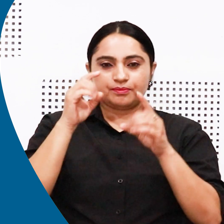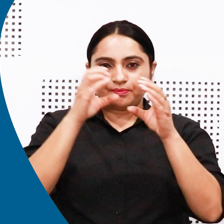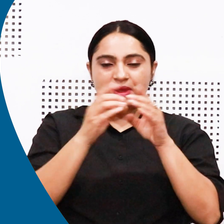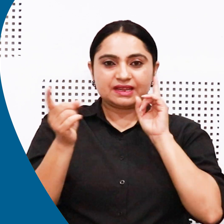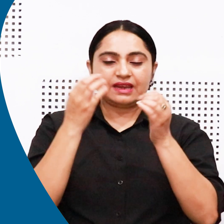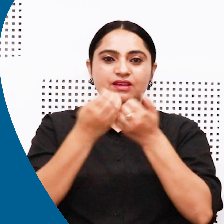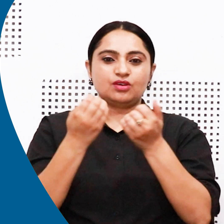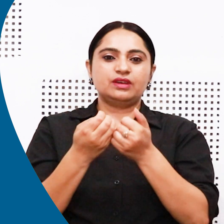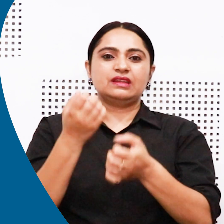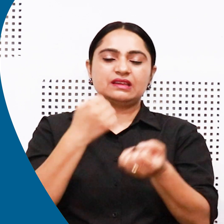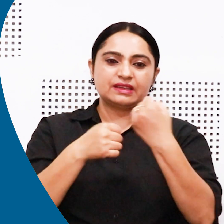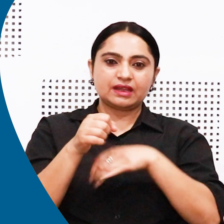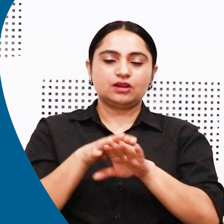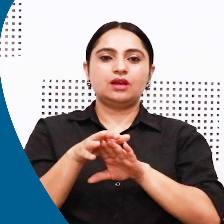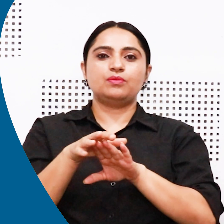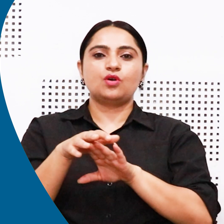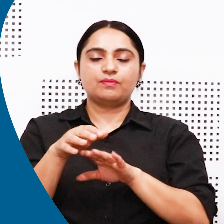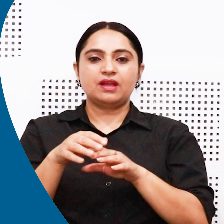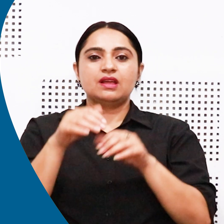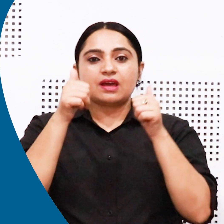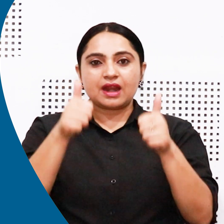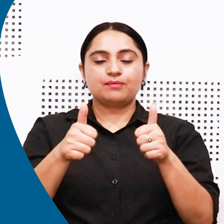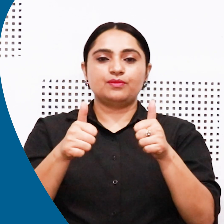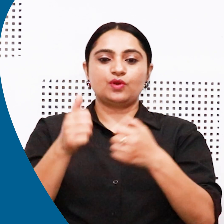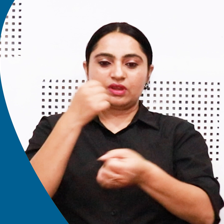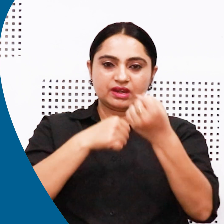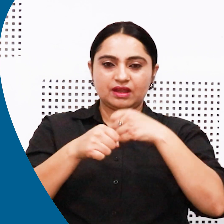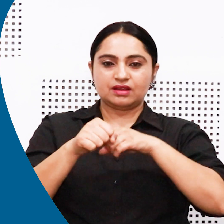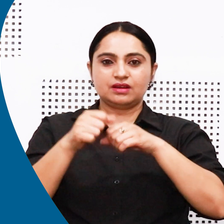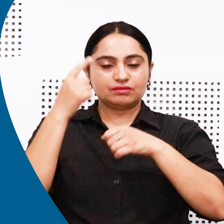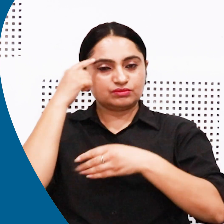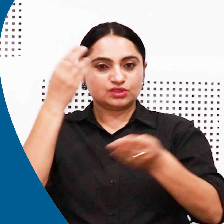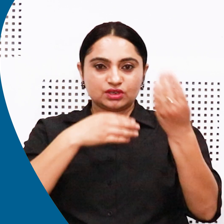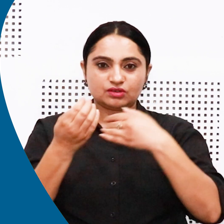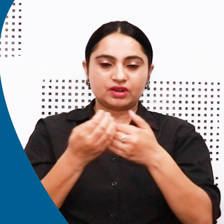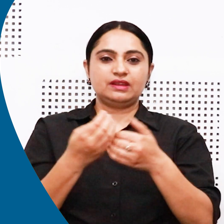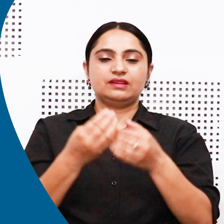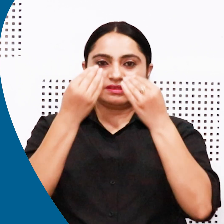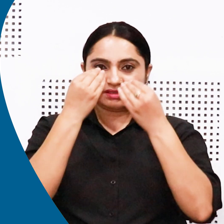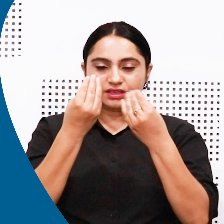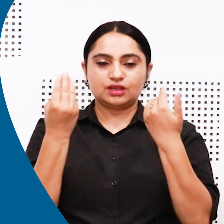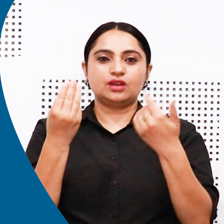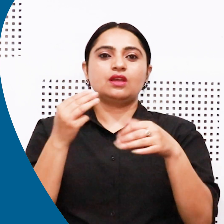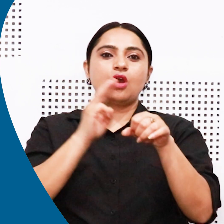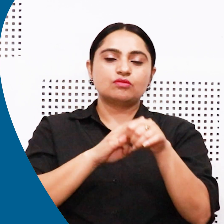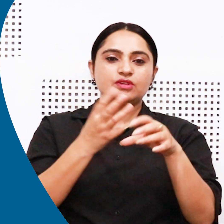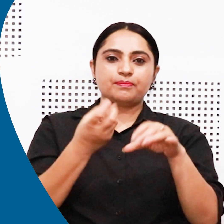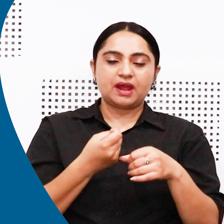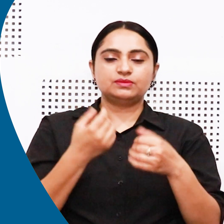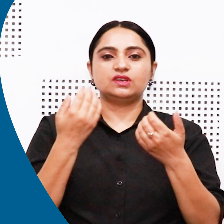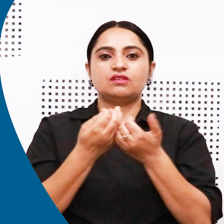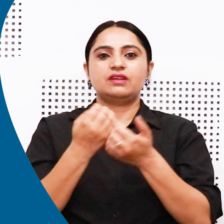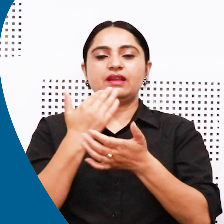एकअर्काको राम्रा कुराहरूलाई सेयर गर्ने र सिक्रिम अवसर प्राप्त गर्ने कार्यक्रमहरू सञ्चालन गर्दै र